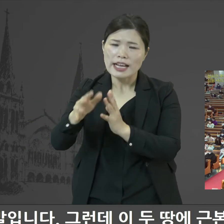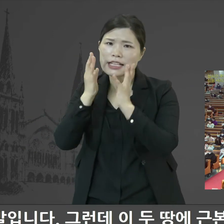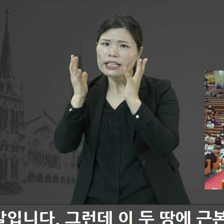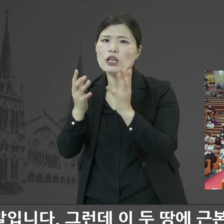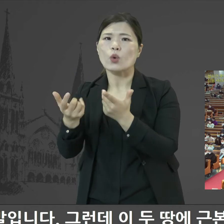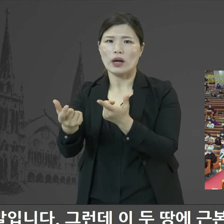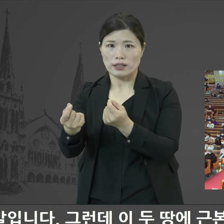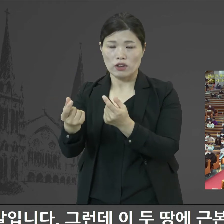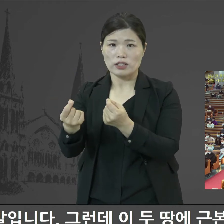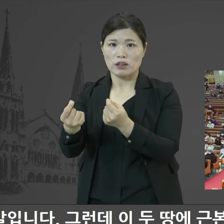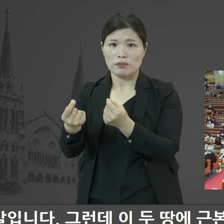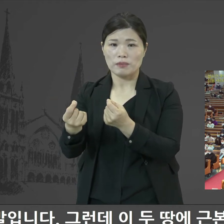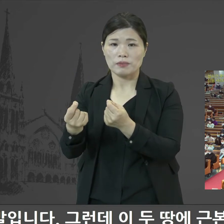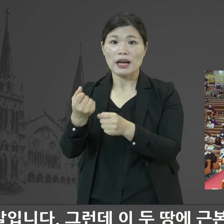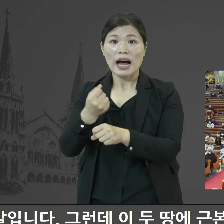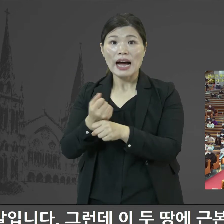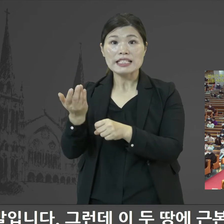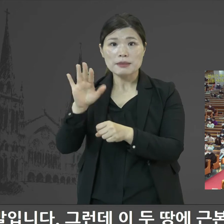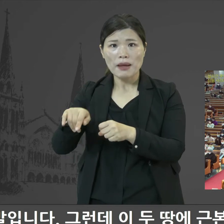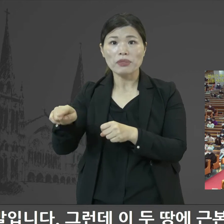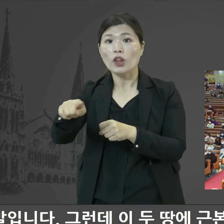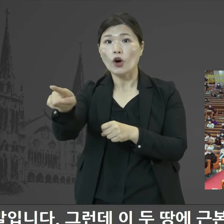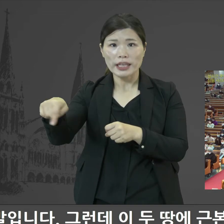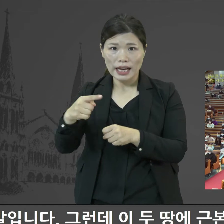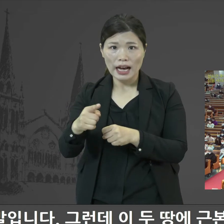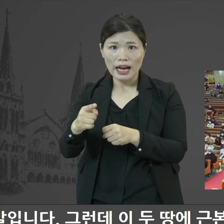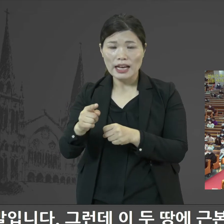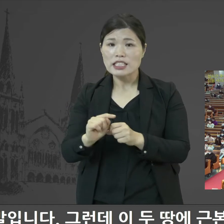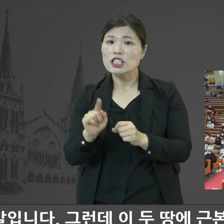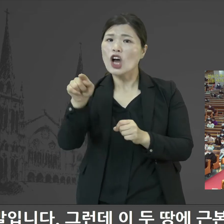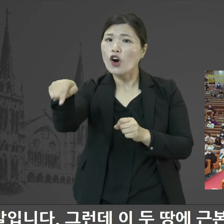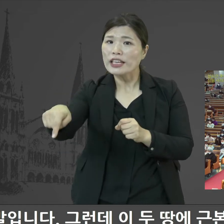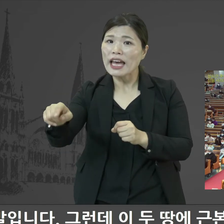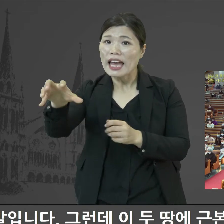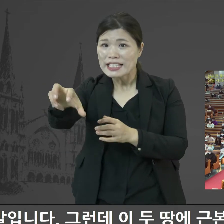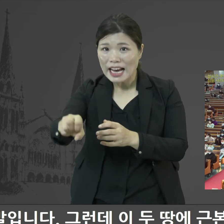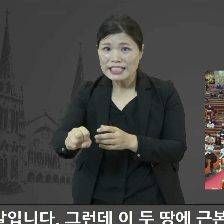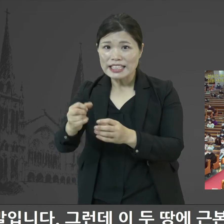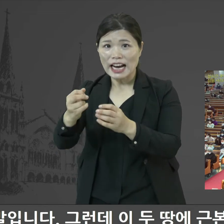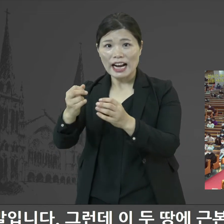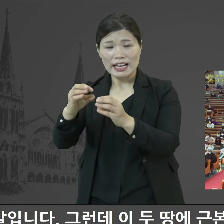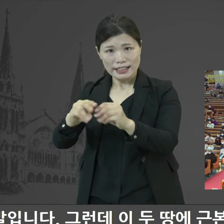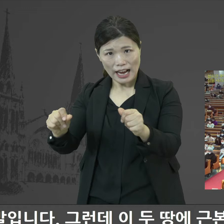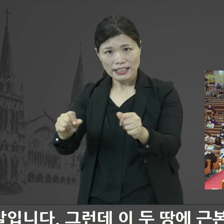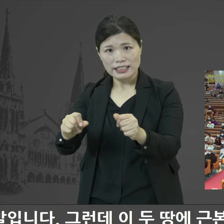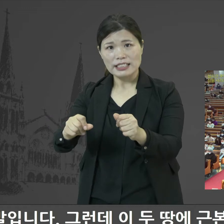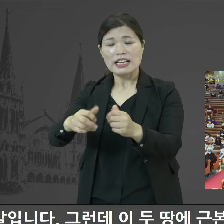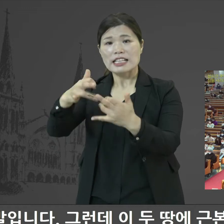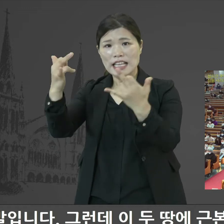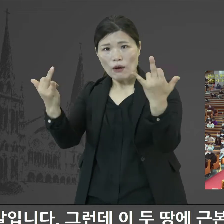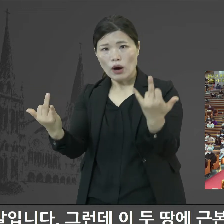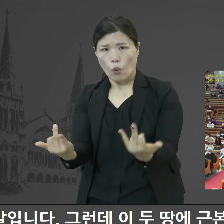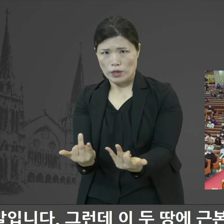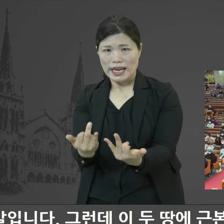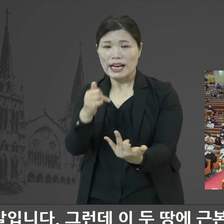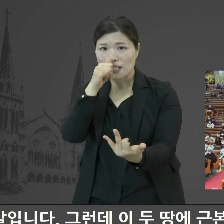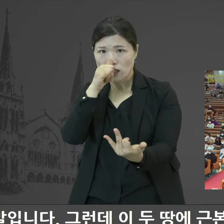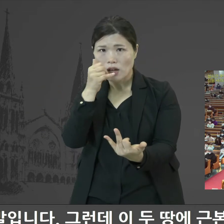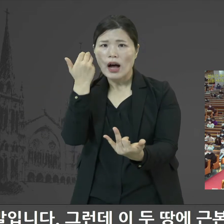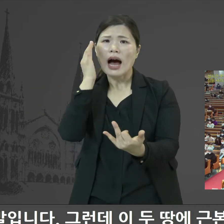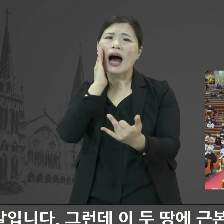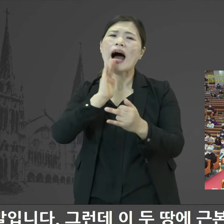같이 하였거니와 너희가 건너가서 차지할 땅은 산과 골짜기가 있어서 하늘에서 내리는